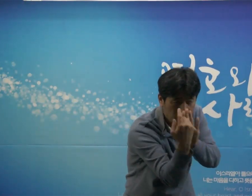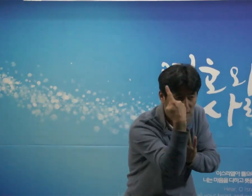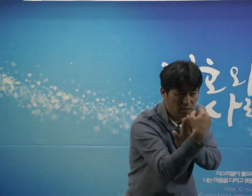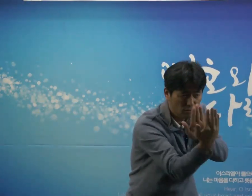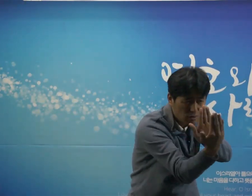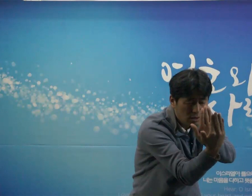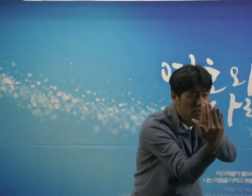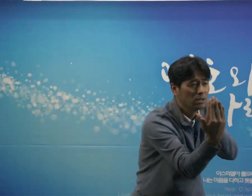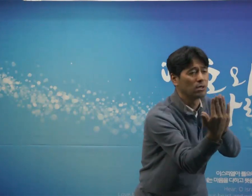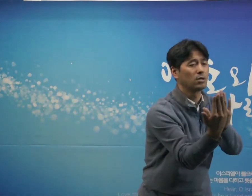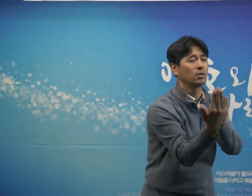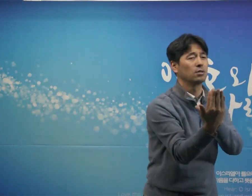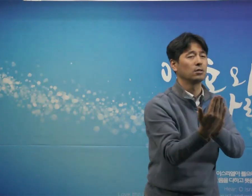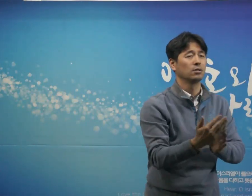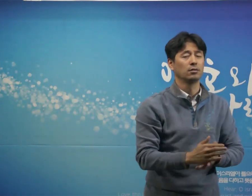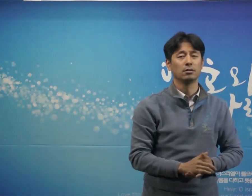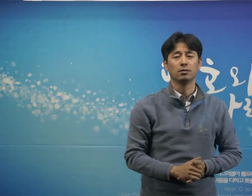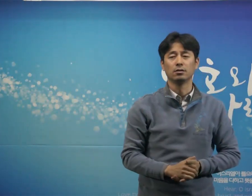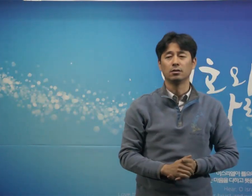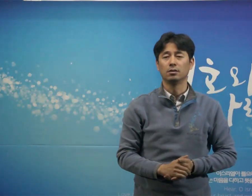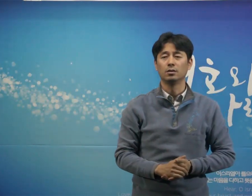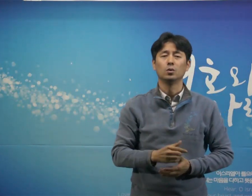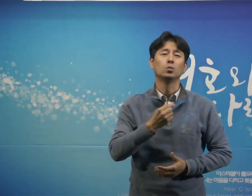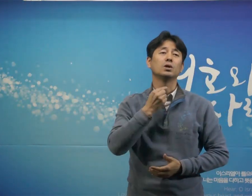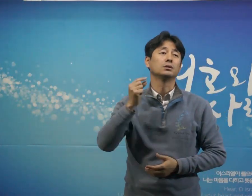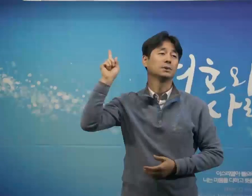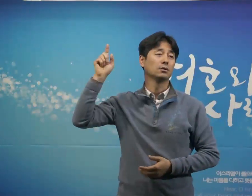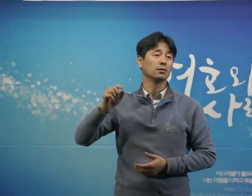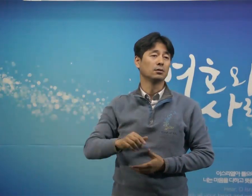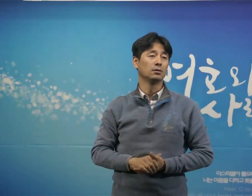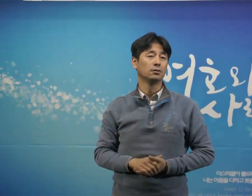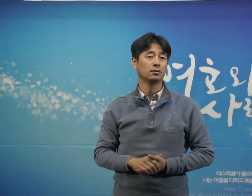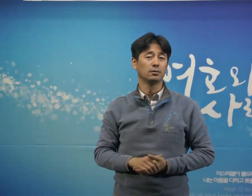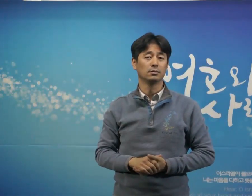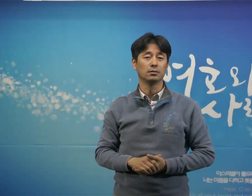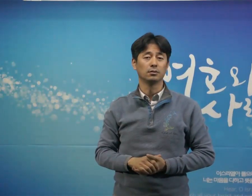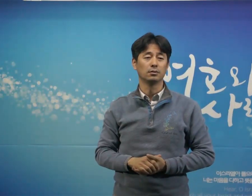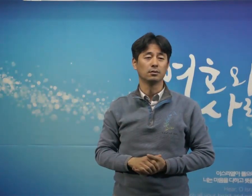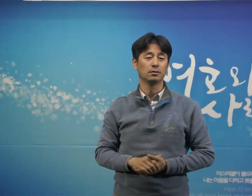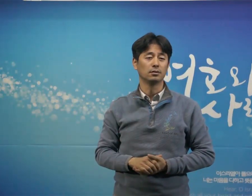사이에 직접 대면하여 보기를 원하시는 것입니다.